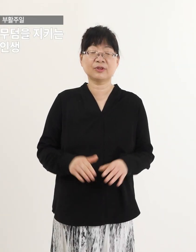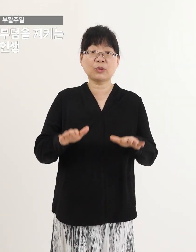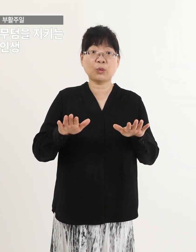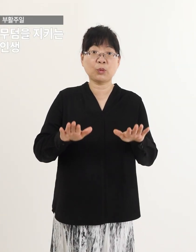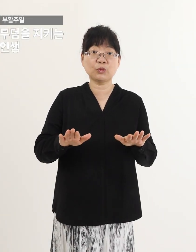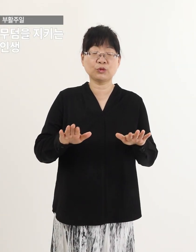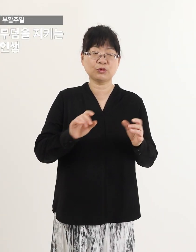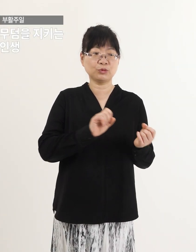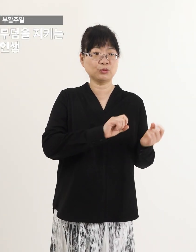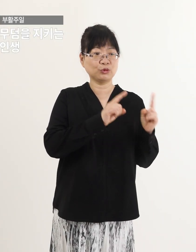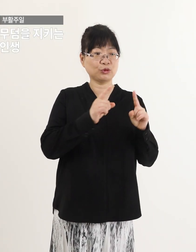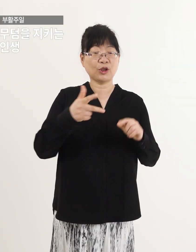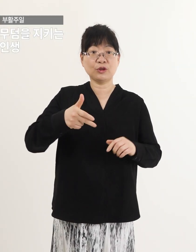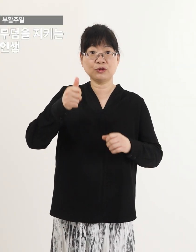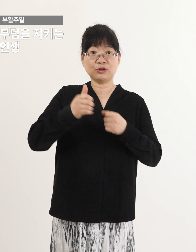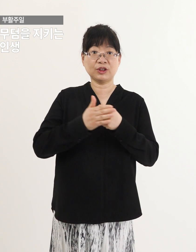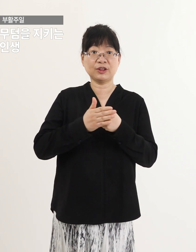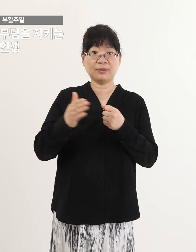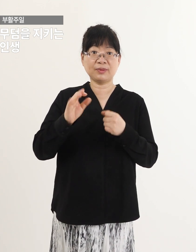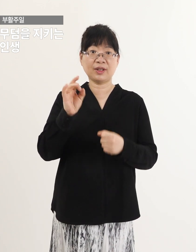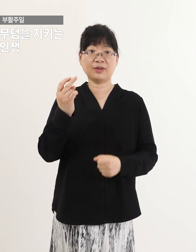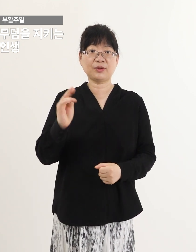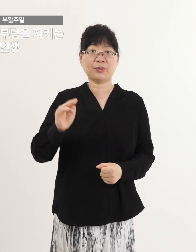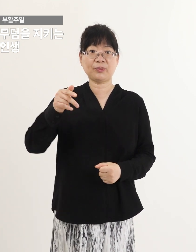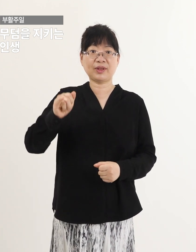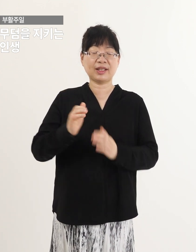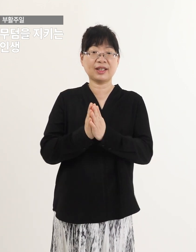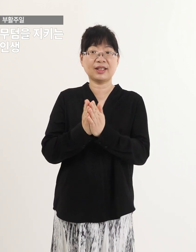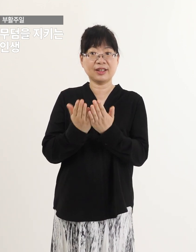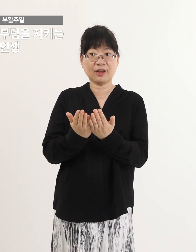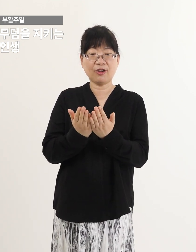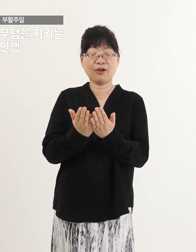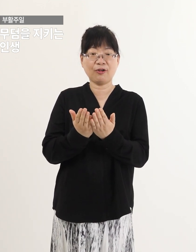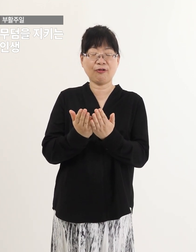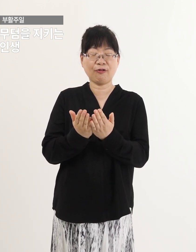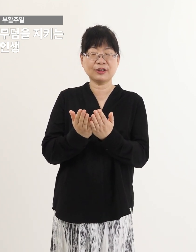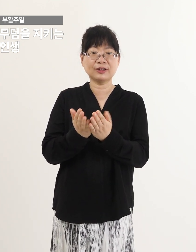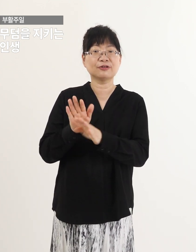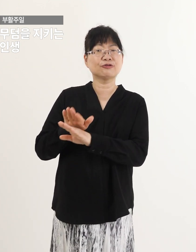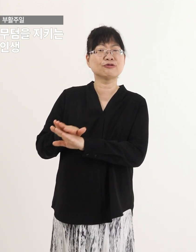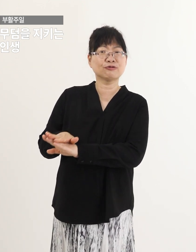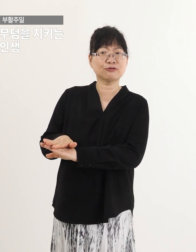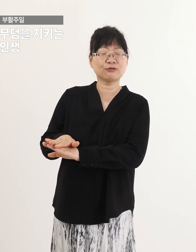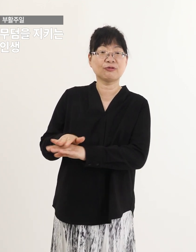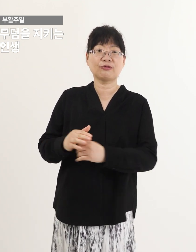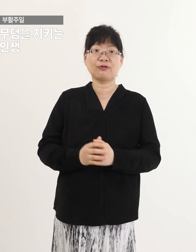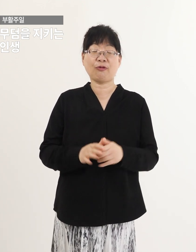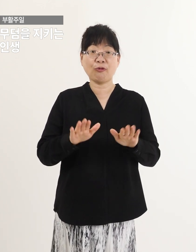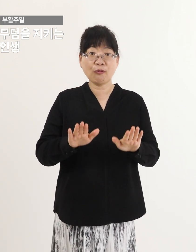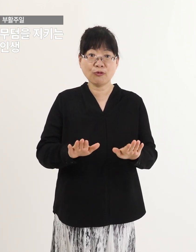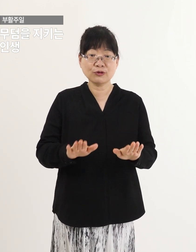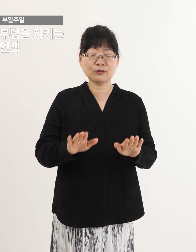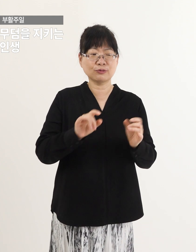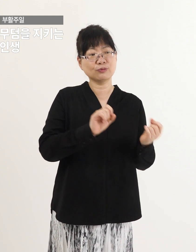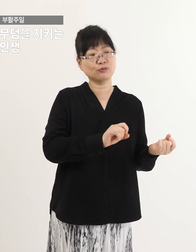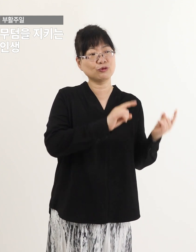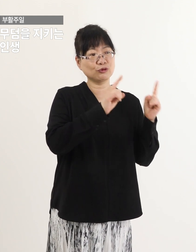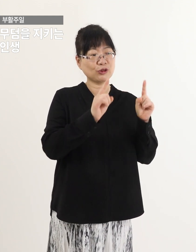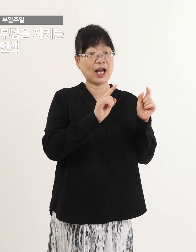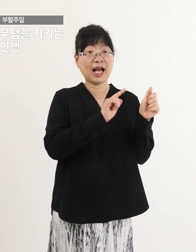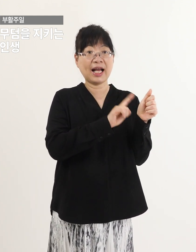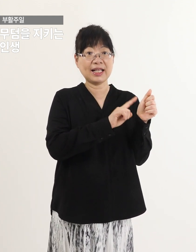오늘 부활주일이라서 욥기서는 잠시 멈추고 오늘 부활이란